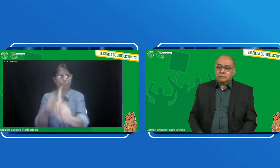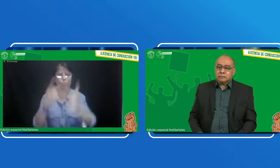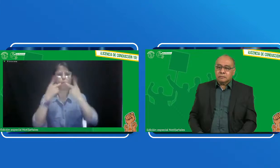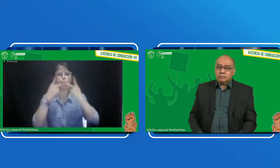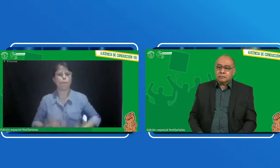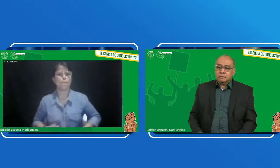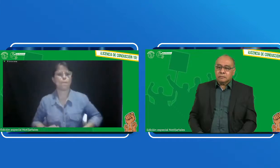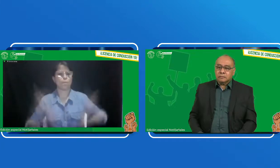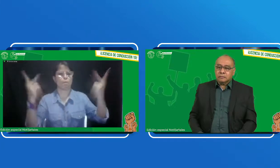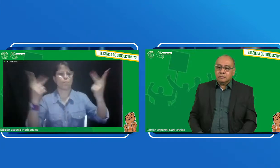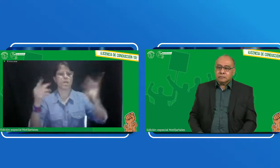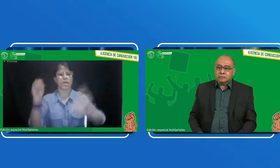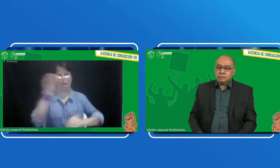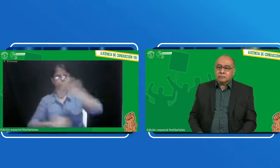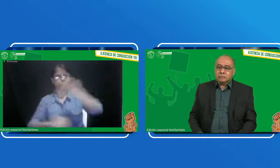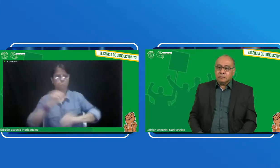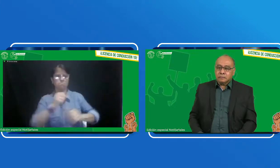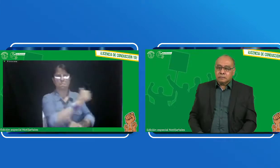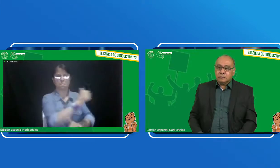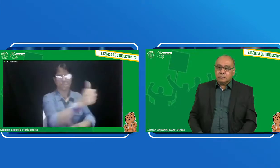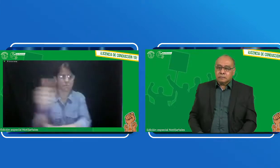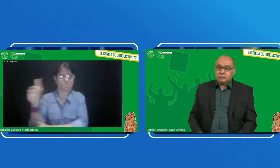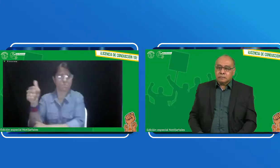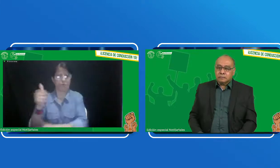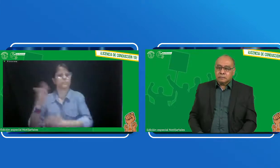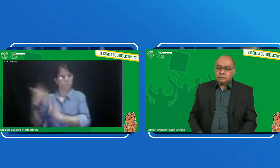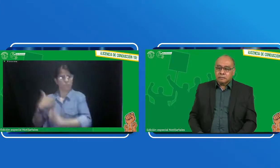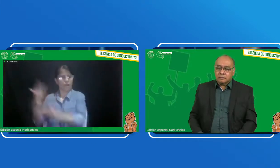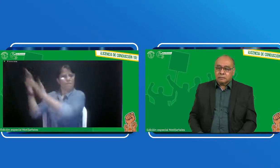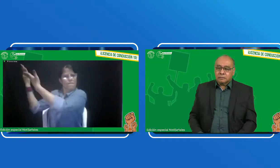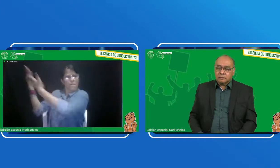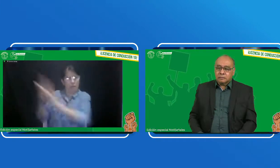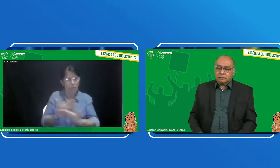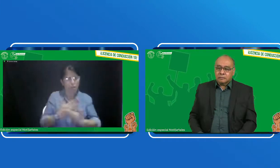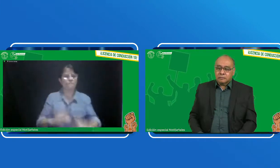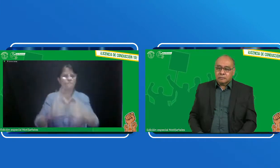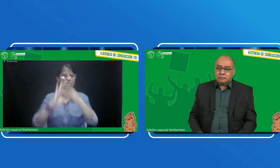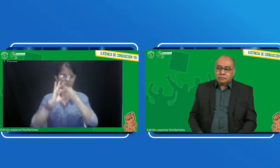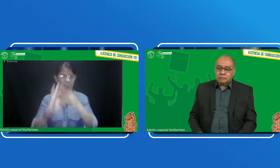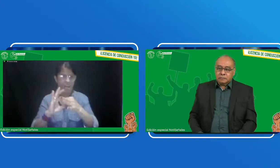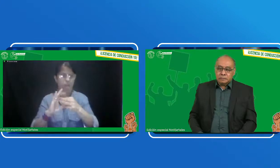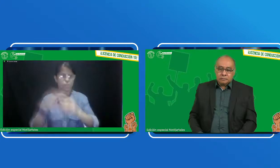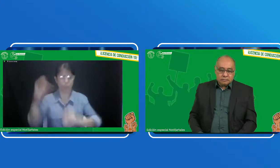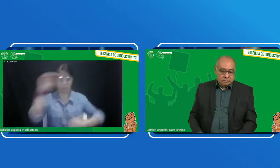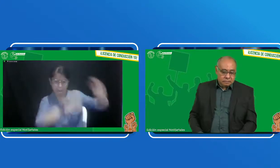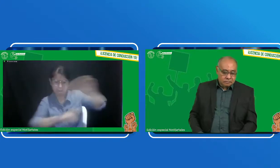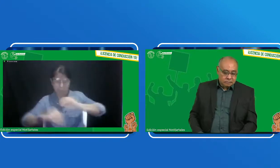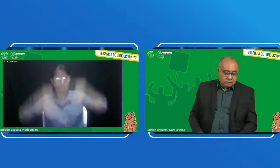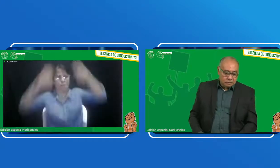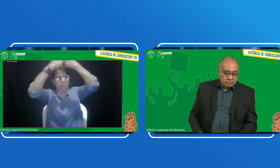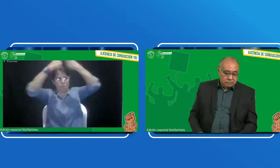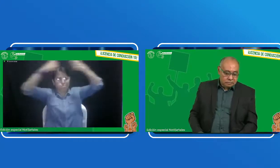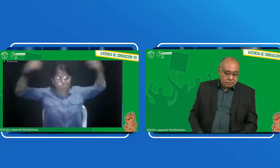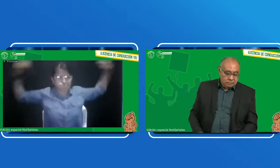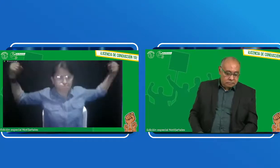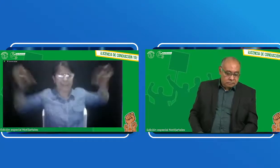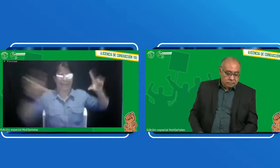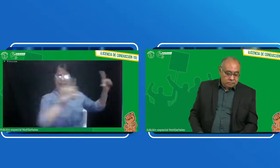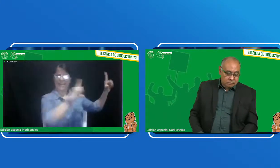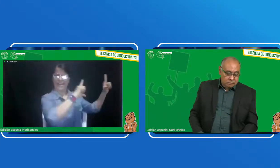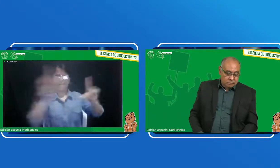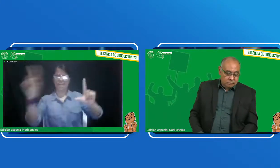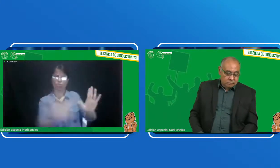pues frente al tema del transporte privado, pues esto ya es un logro, pero vamos a abordar sobre todo